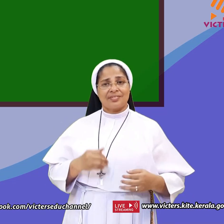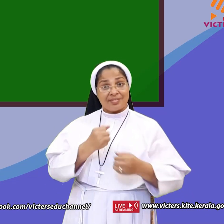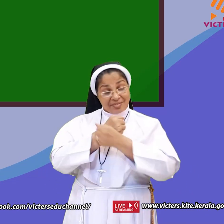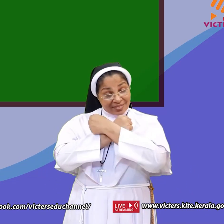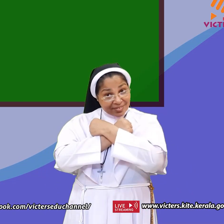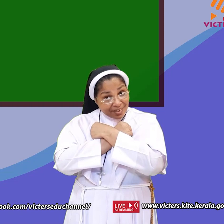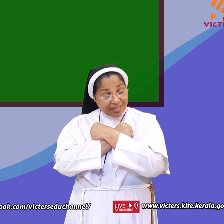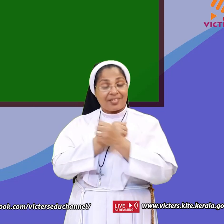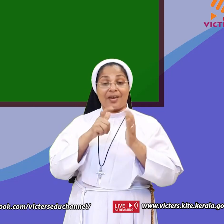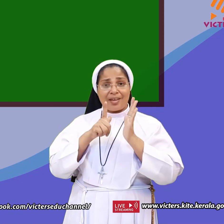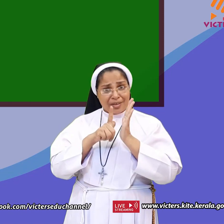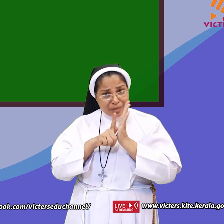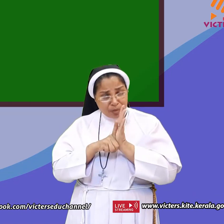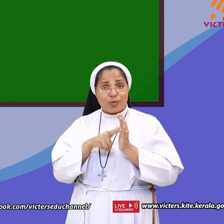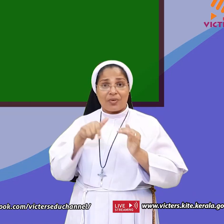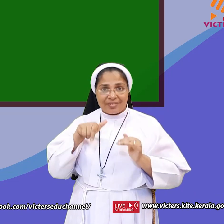സ്നേഹത്തിൻ്റെ നിയമം കൂടി ലോകത്തുണ്ട്